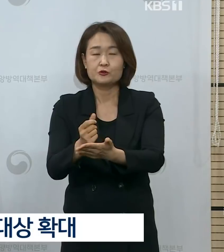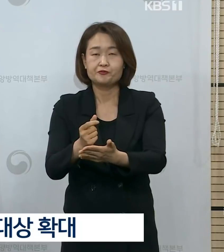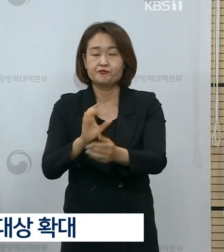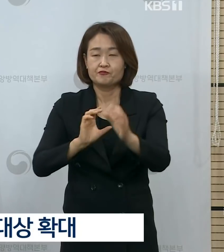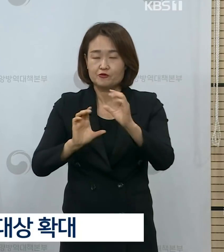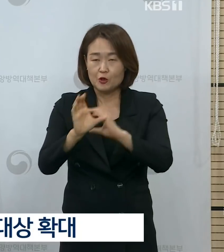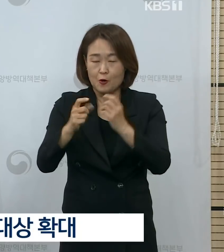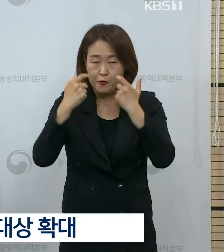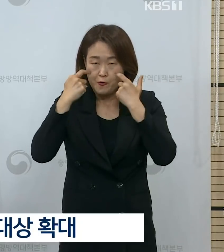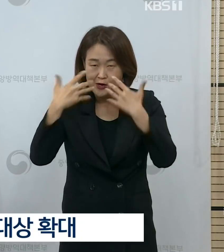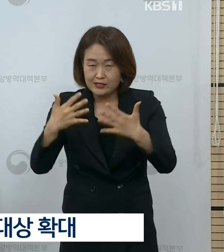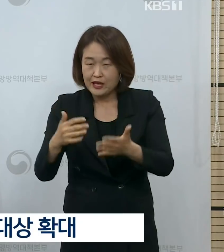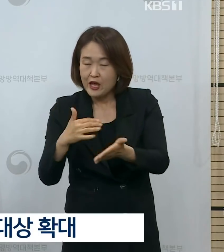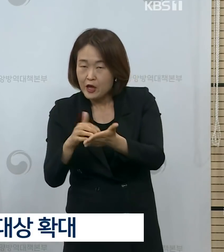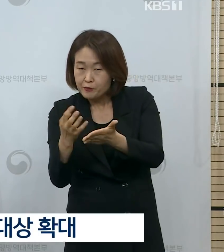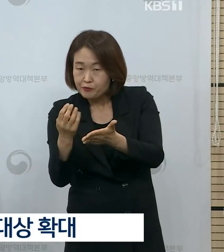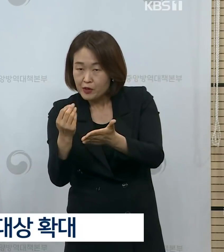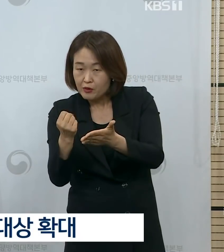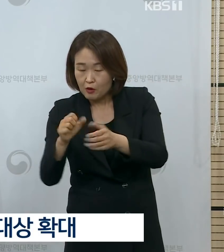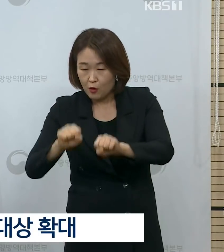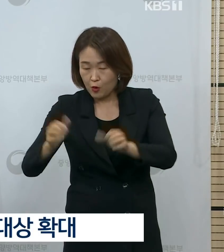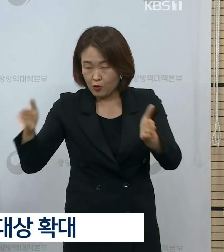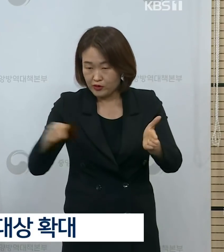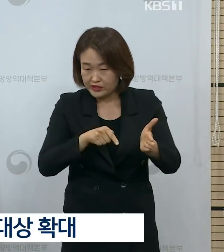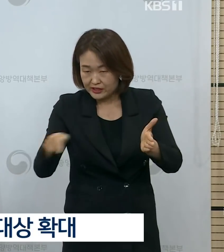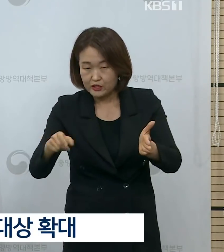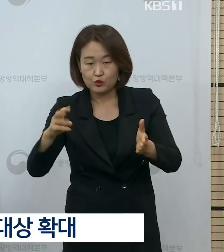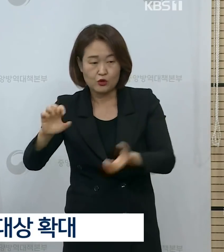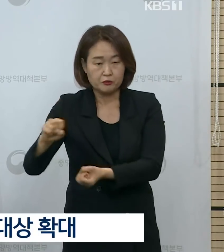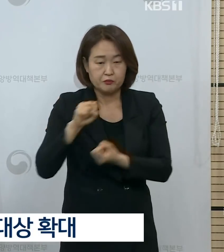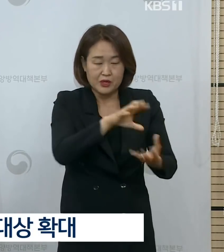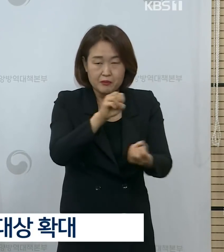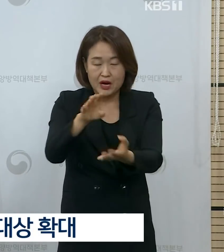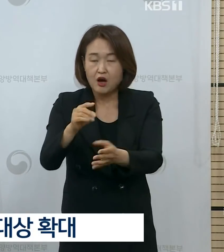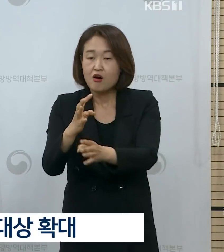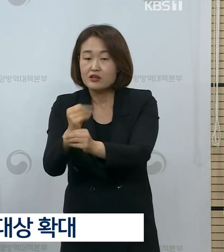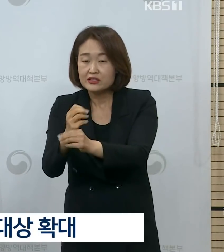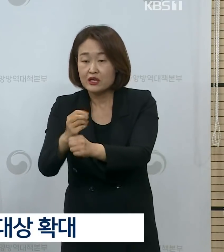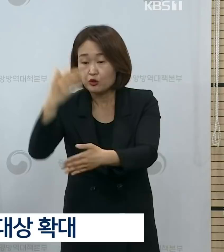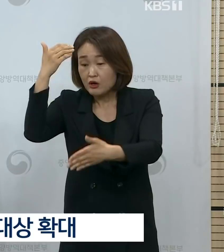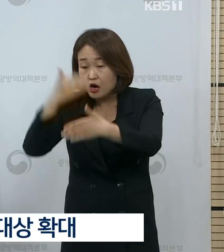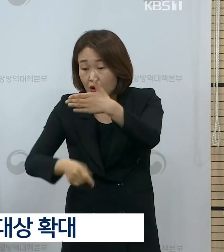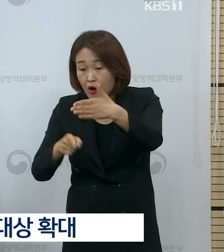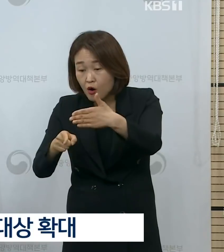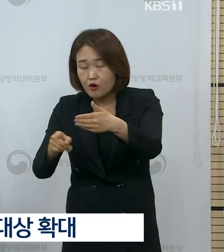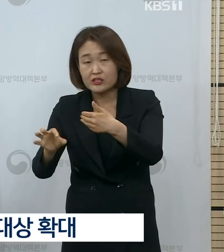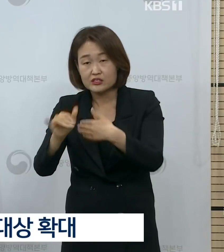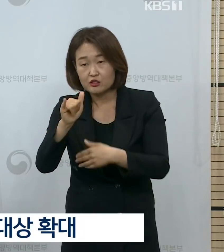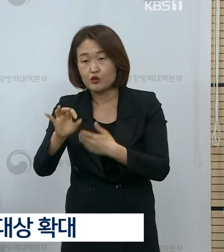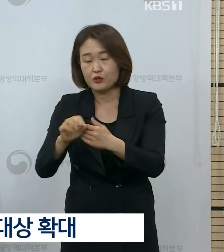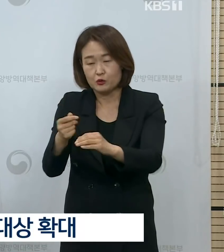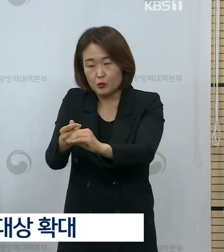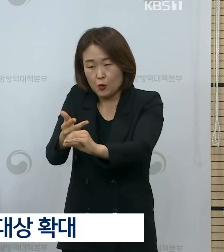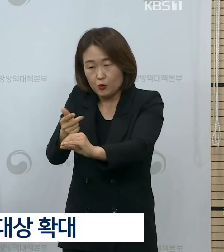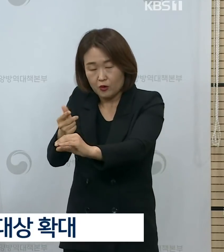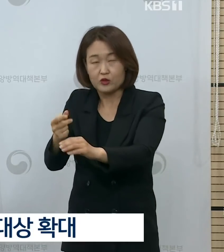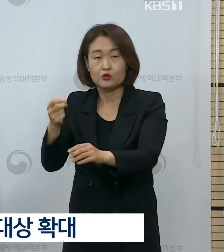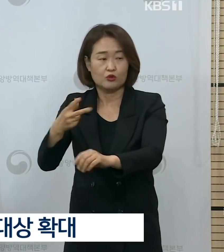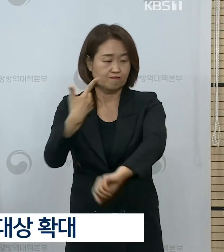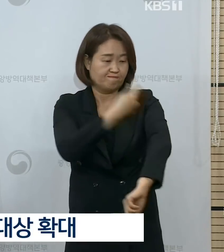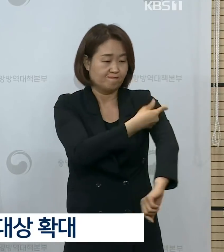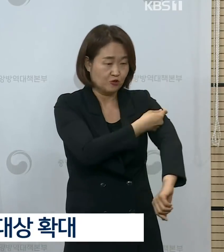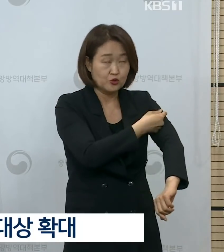소요량을 정확하게 예측해서 유통과 배송을 관리하고 최소 잔여량 주사기를 활용하고 현장에서는